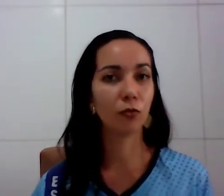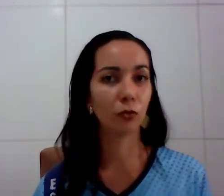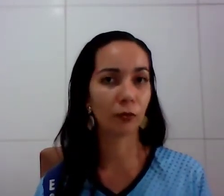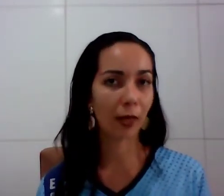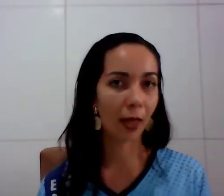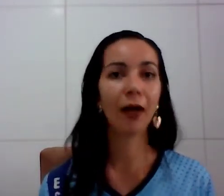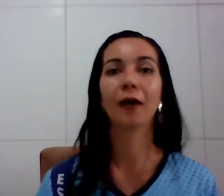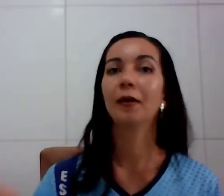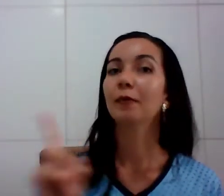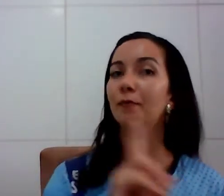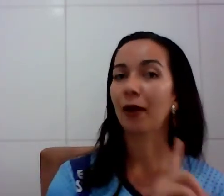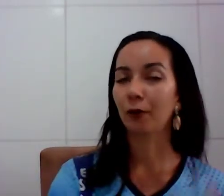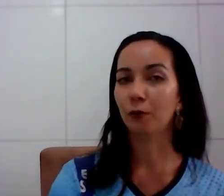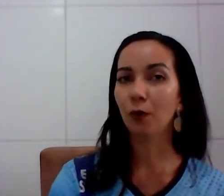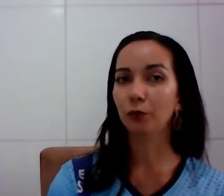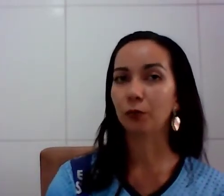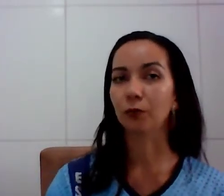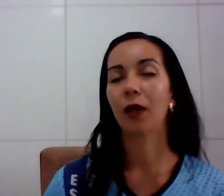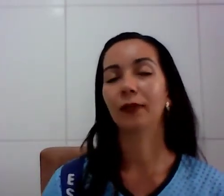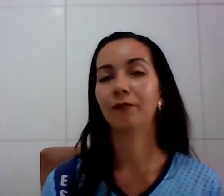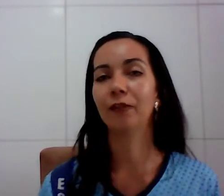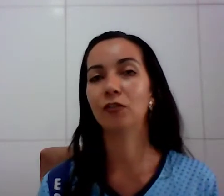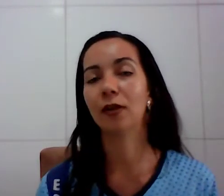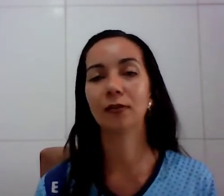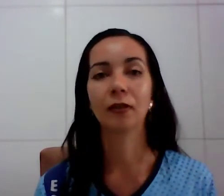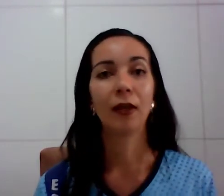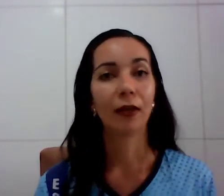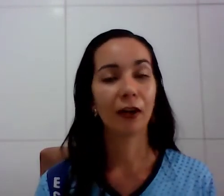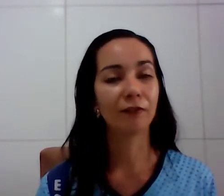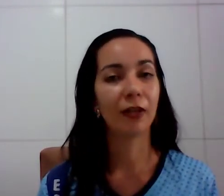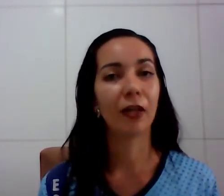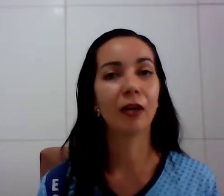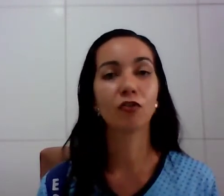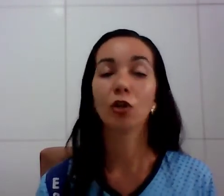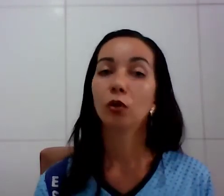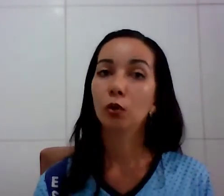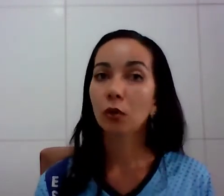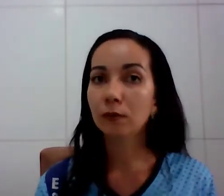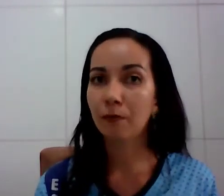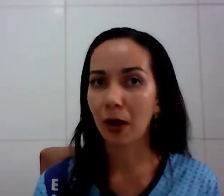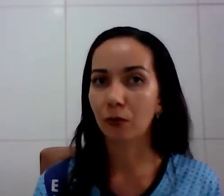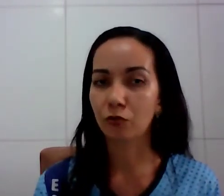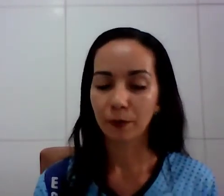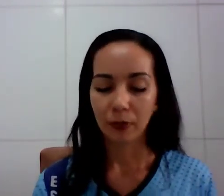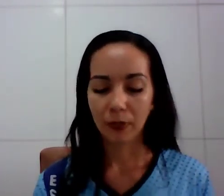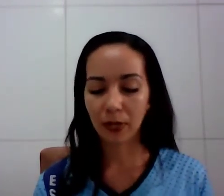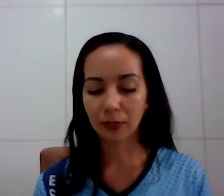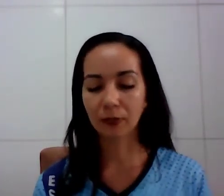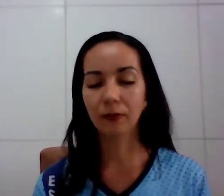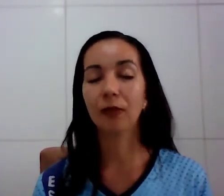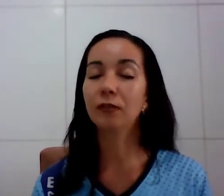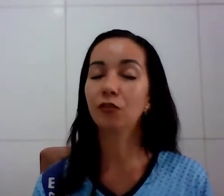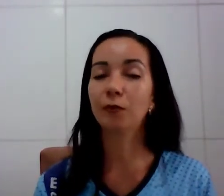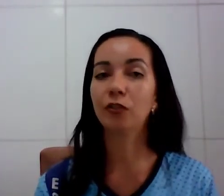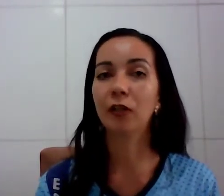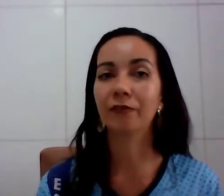um lugar para o outro através das caravelas, dos barcos. E esse tipo de